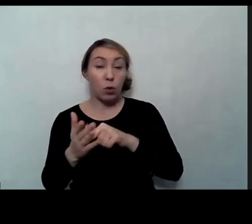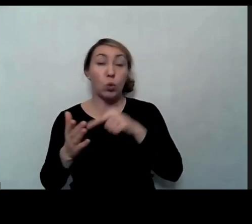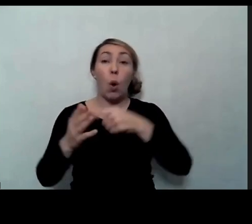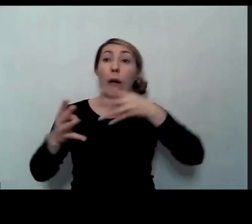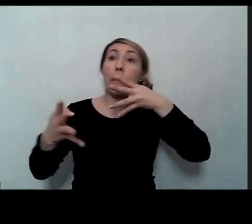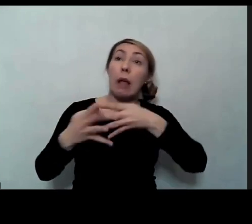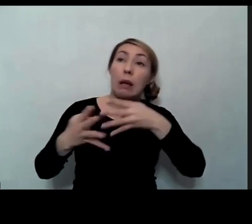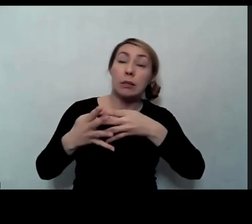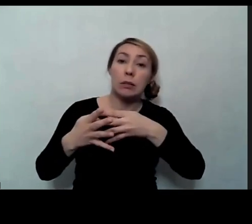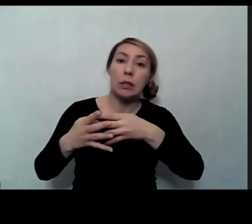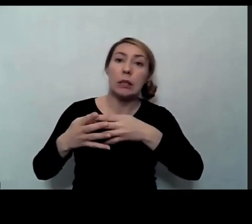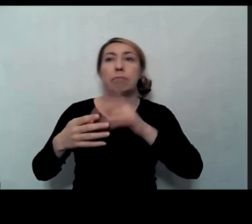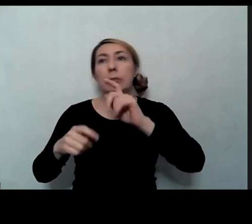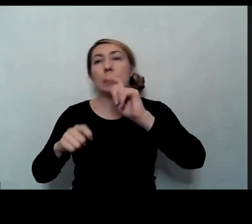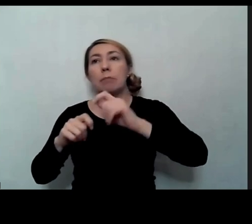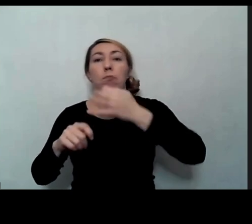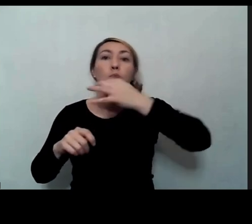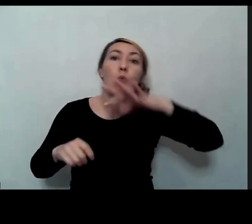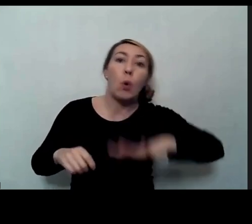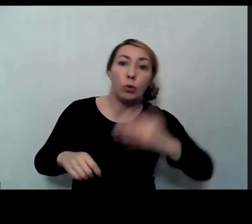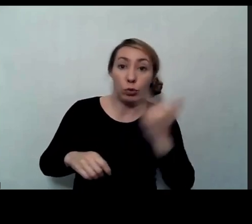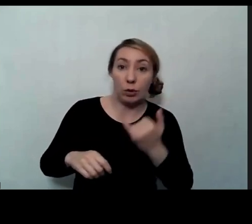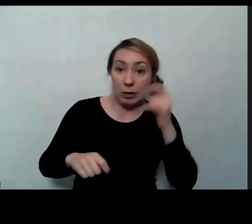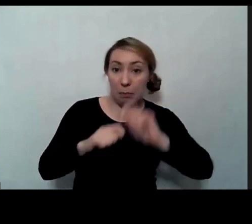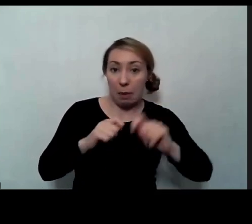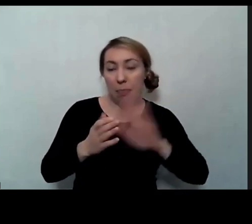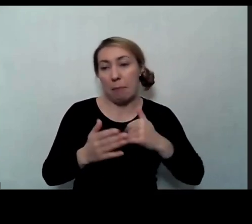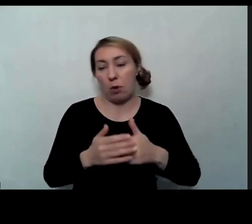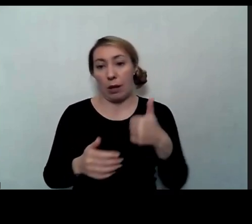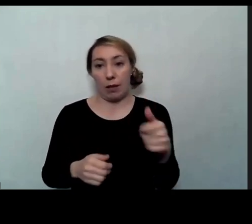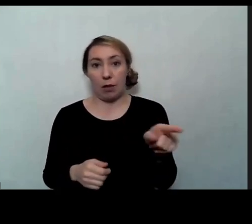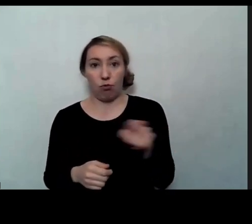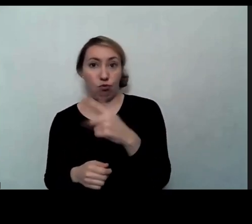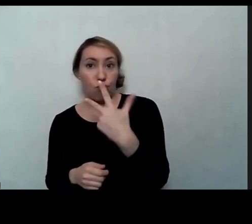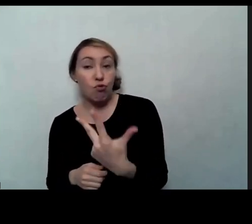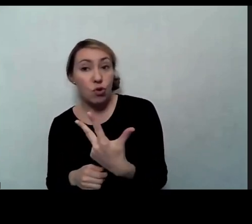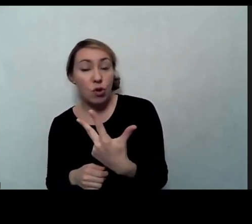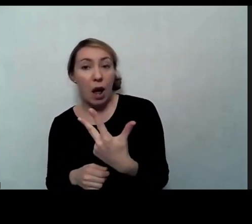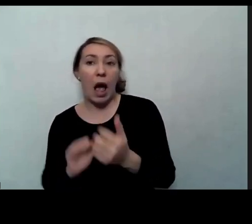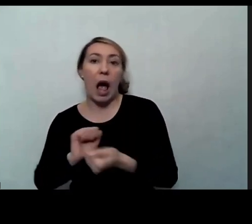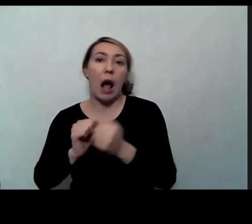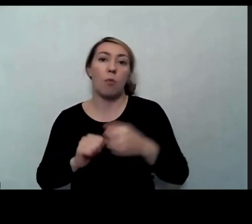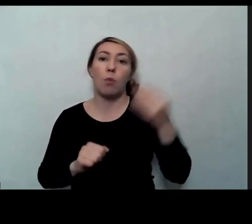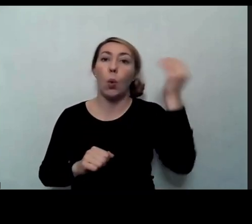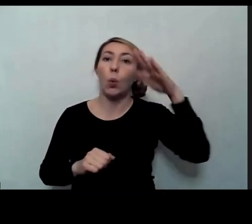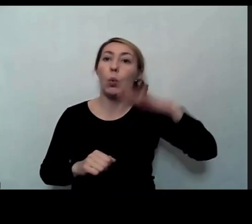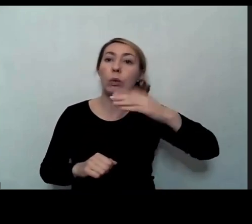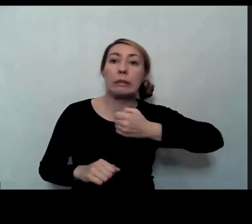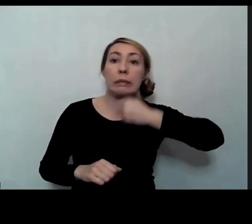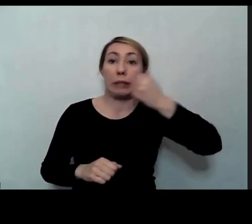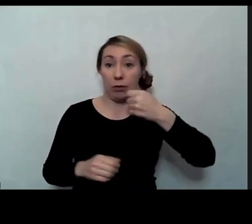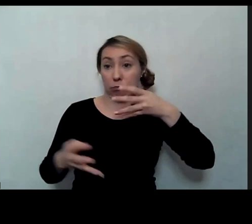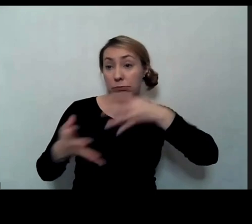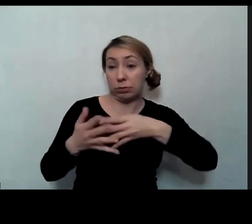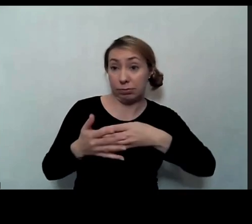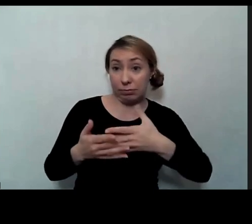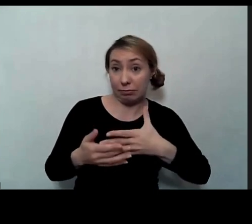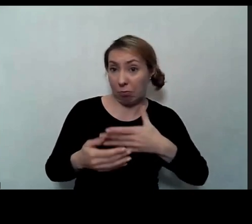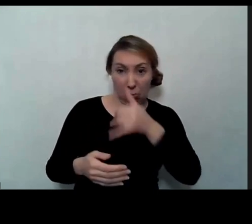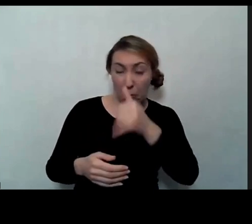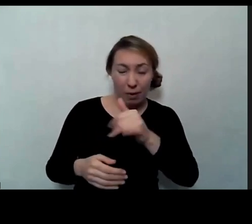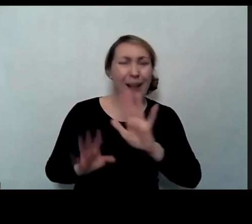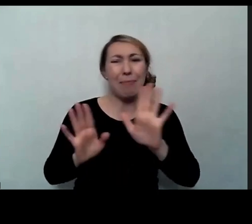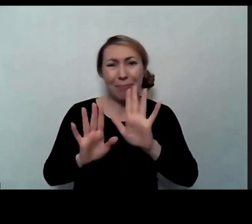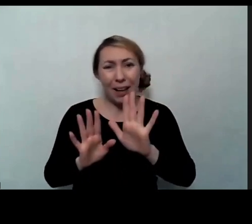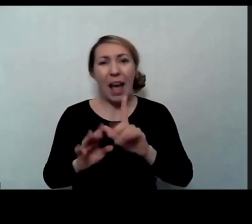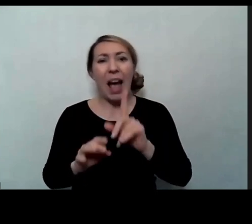testem zbadać ucznia młodszego, czyli ucznia z klasy 1-3 lub ucznia starszego. Jednak wtedy